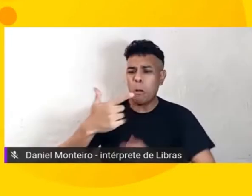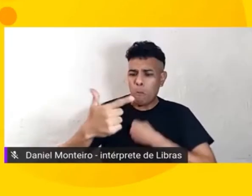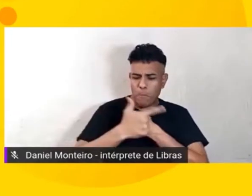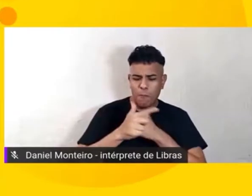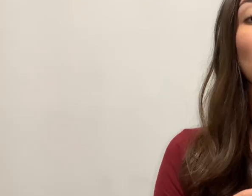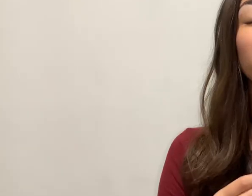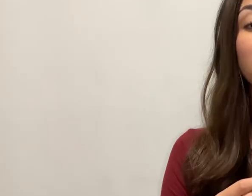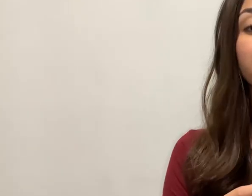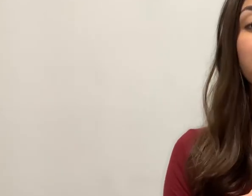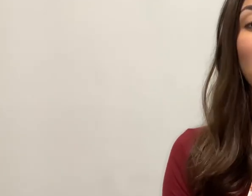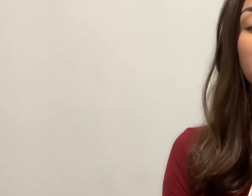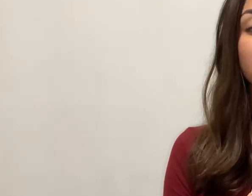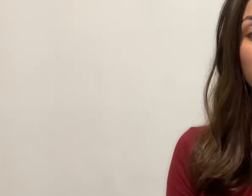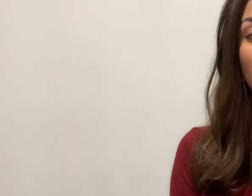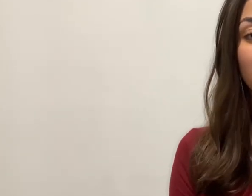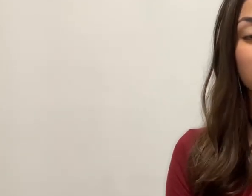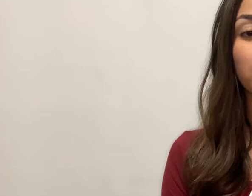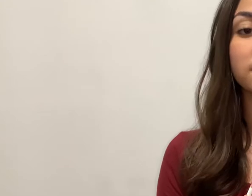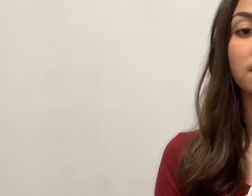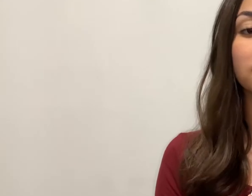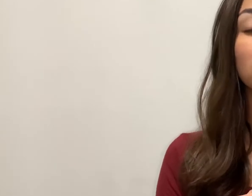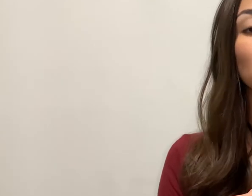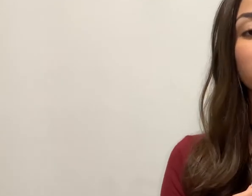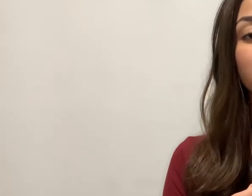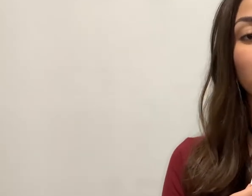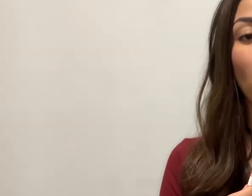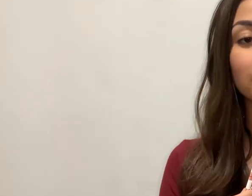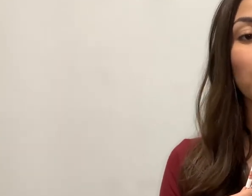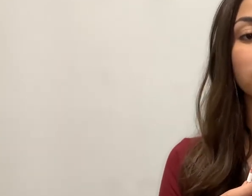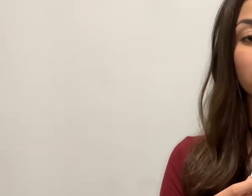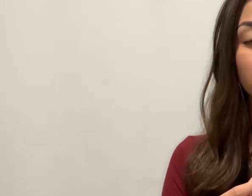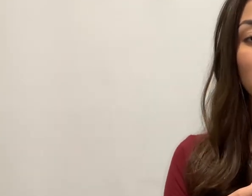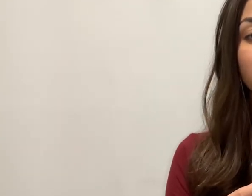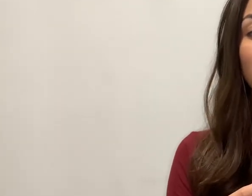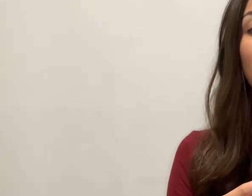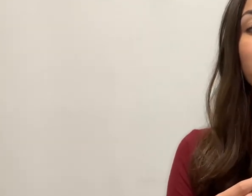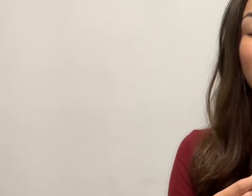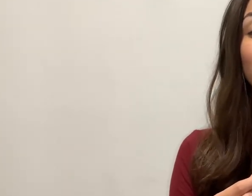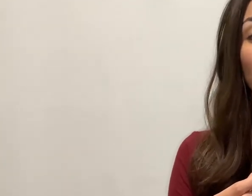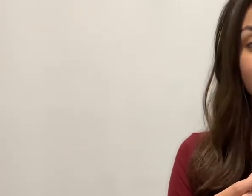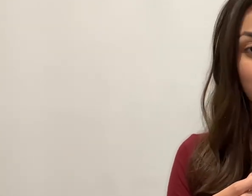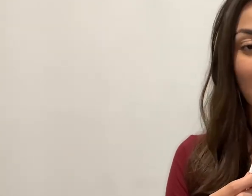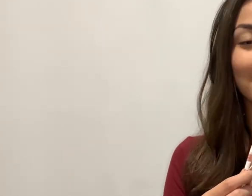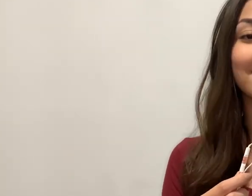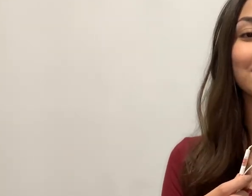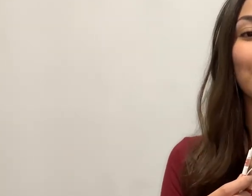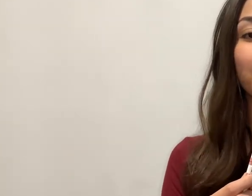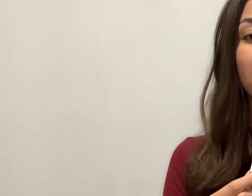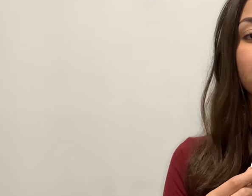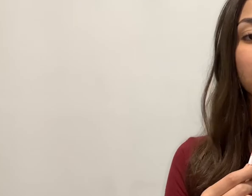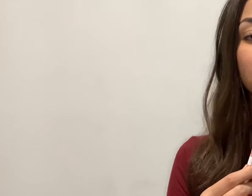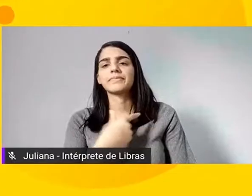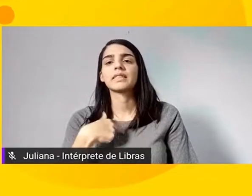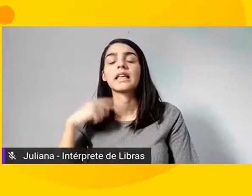sociedade brasileira. O festival recebeu ainda as presenças ilustres de quatro ex-estudantes que lembraram momentos marcantes na